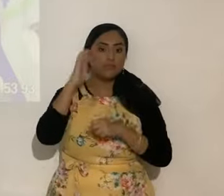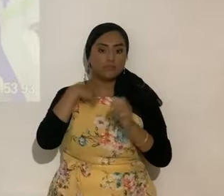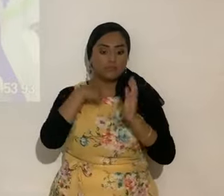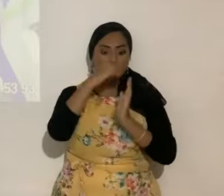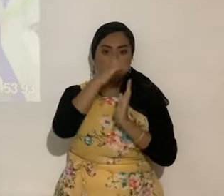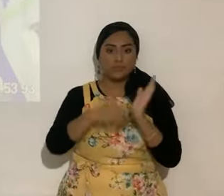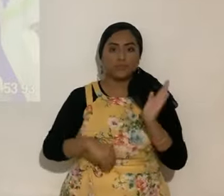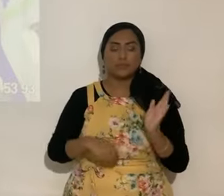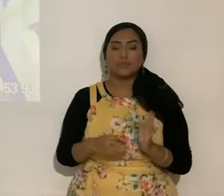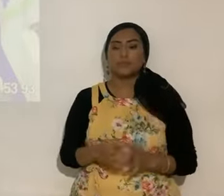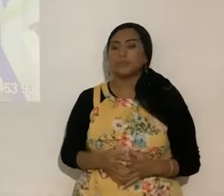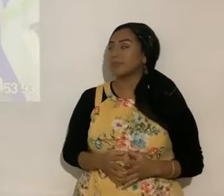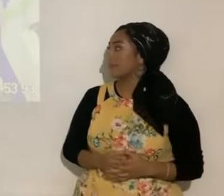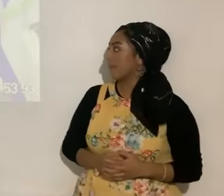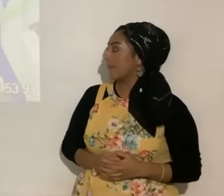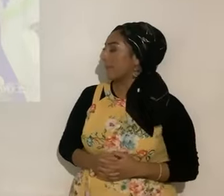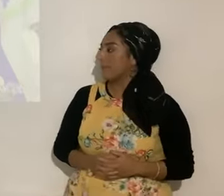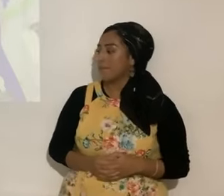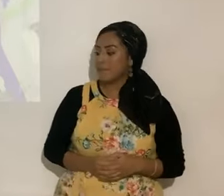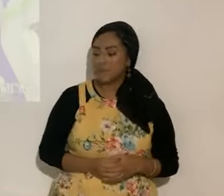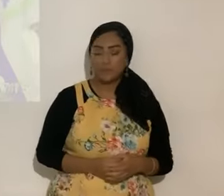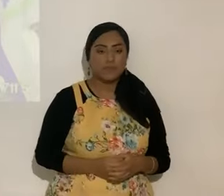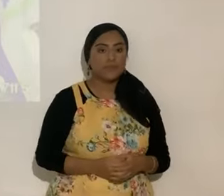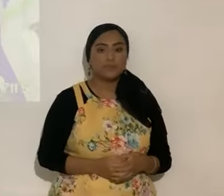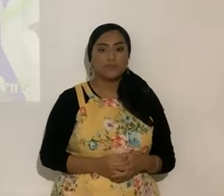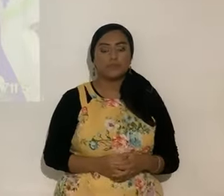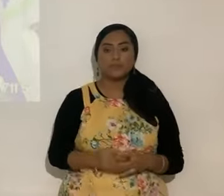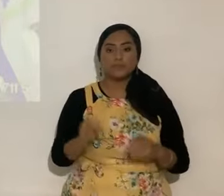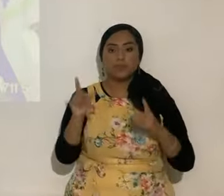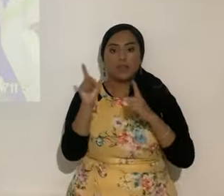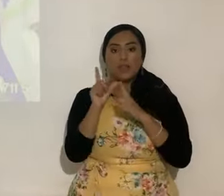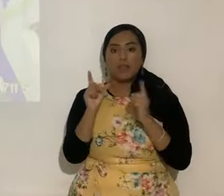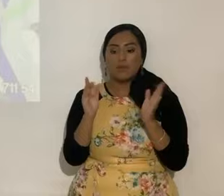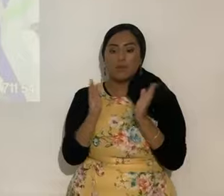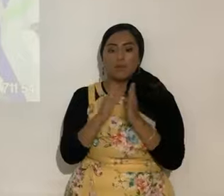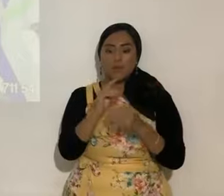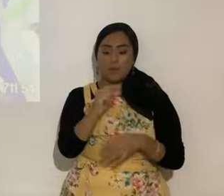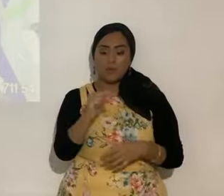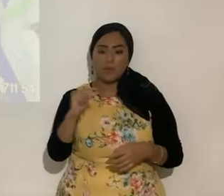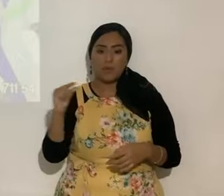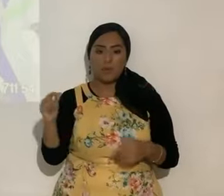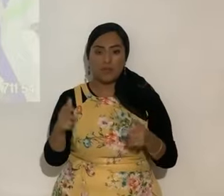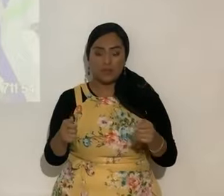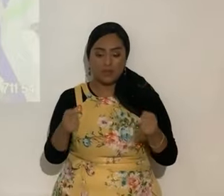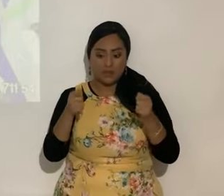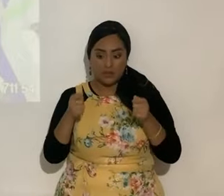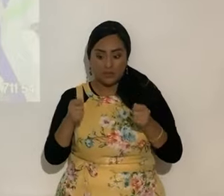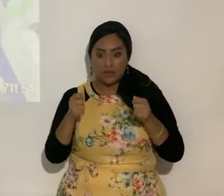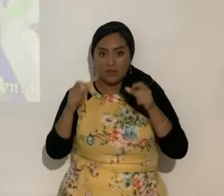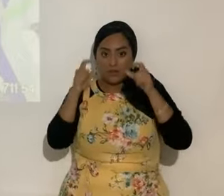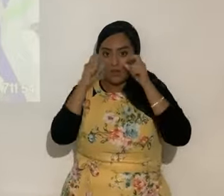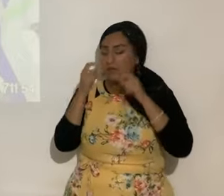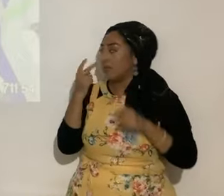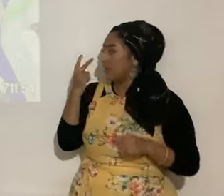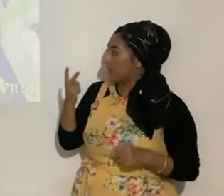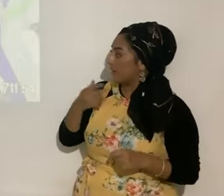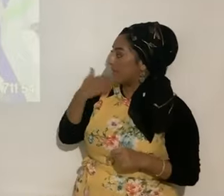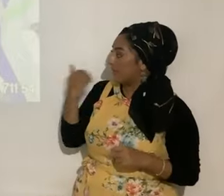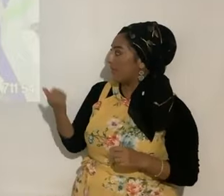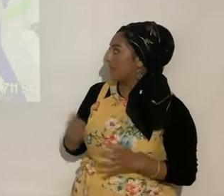Ya tiene años que hice este tema. Entonces lo hice con una letra muy chiquita. Por eso me acerqué mucho los apuntes para ver mejor.